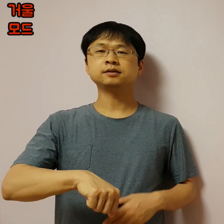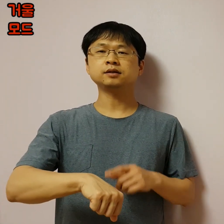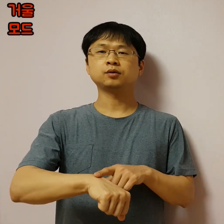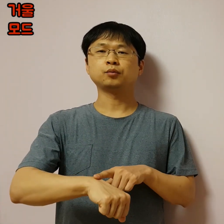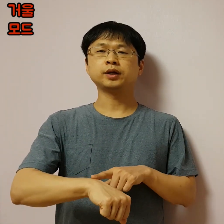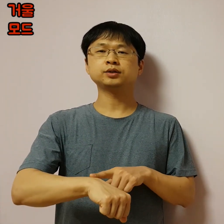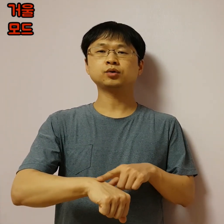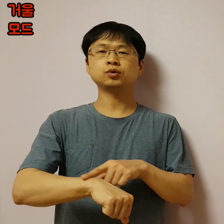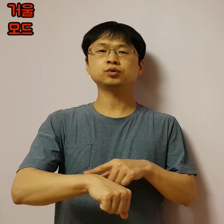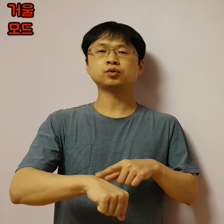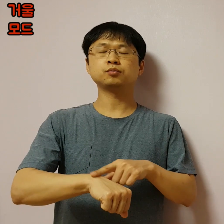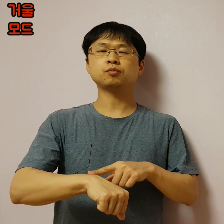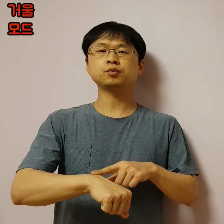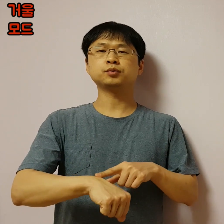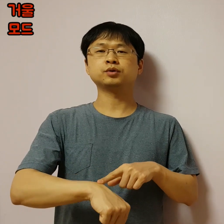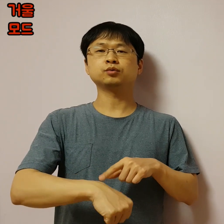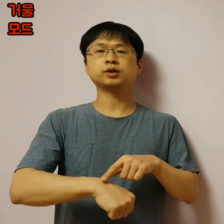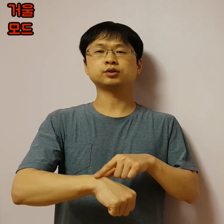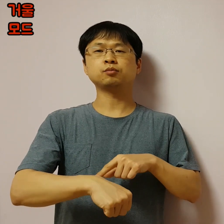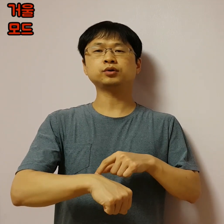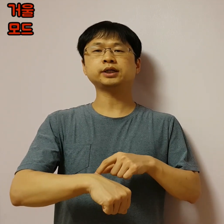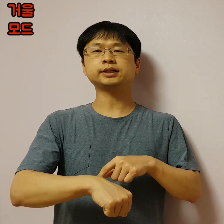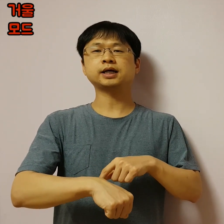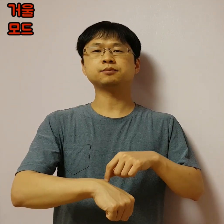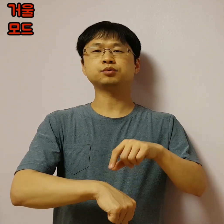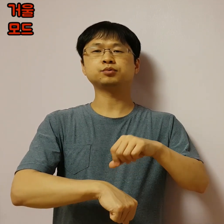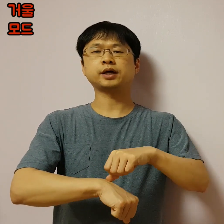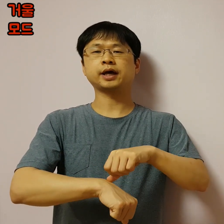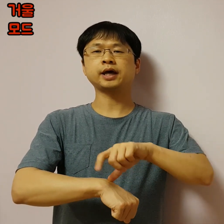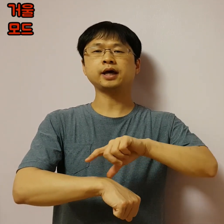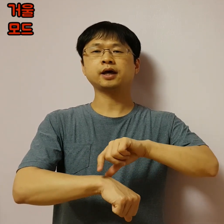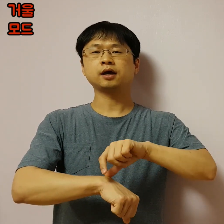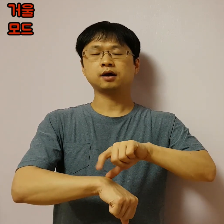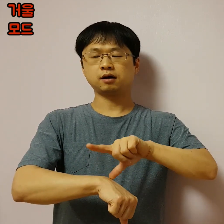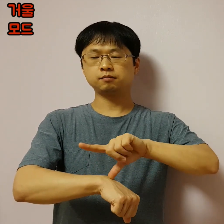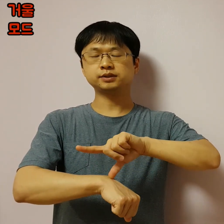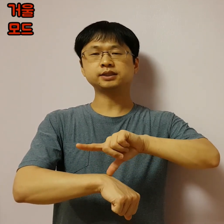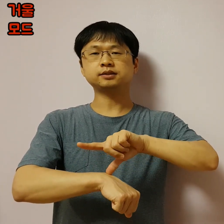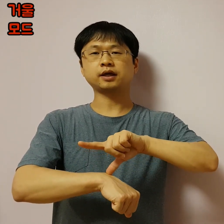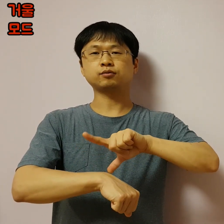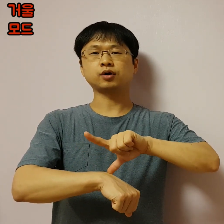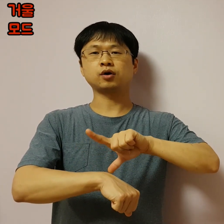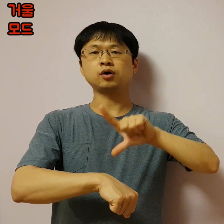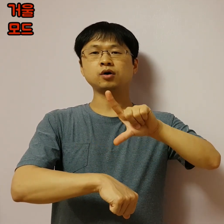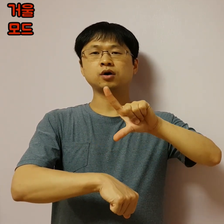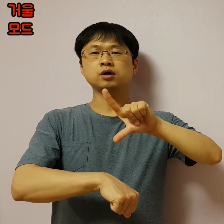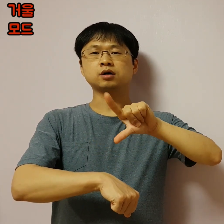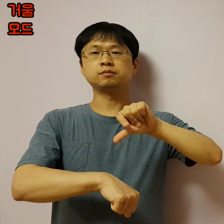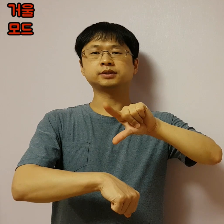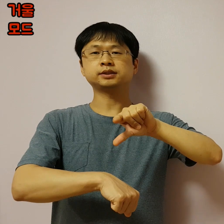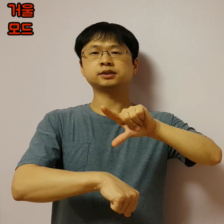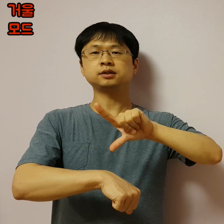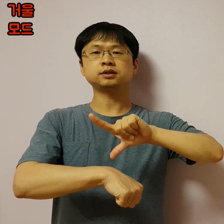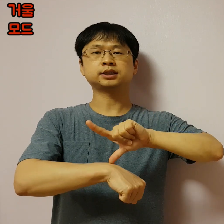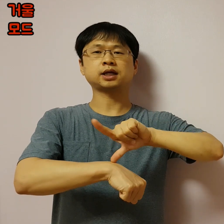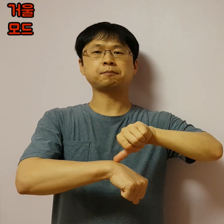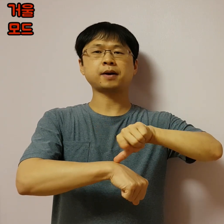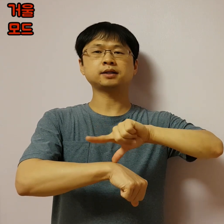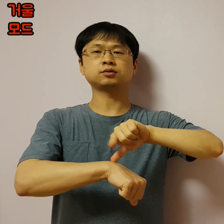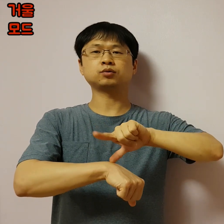시간들은 왼손 손목 부분 우리가 손목시계 차는 부분에 엄지를 대고요. 검지를 시계바늘